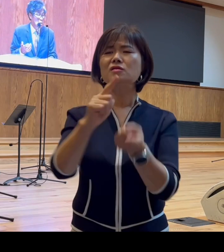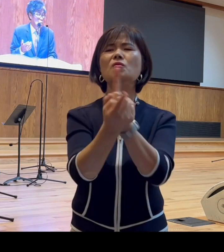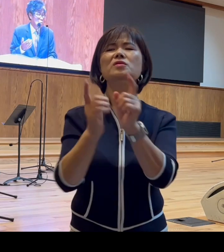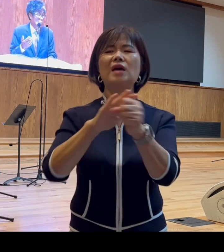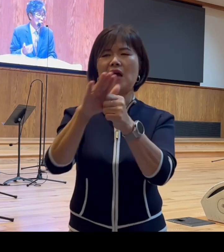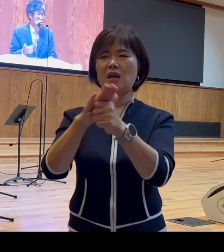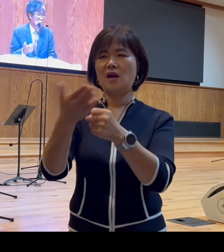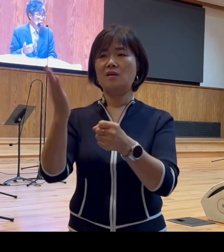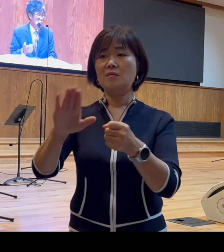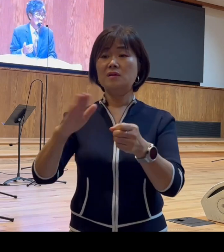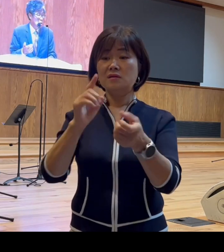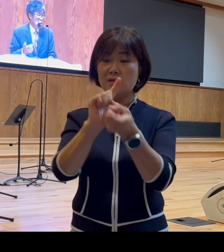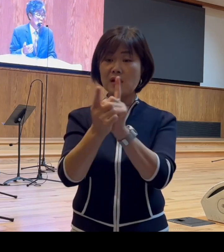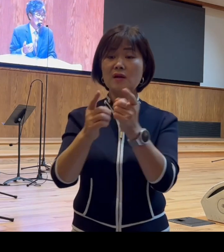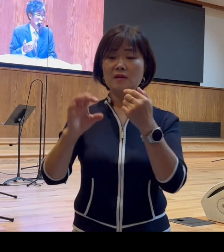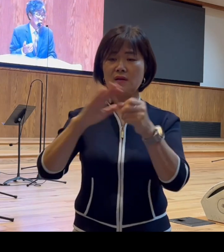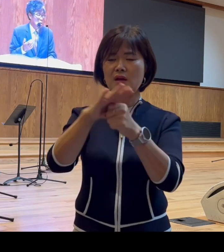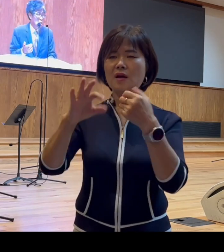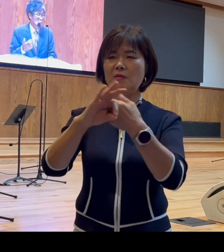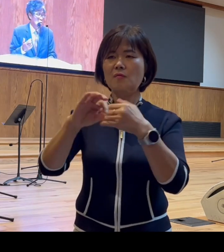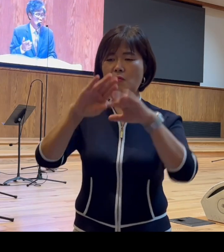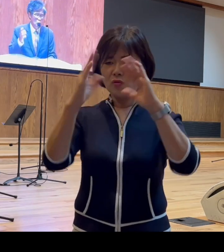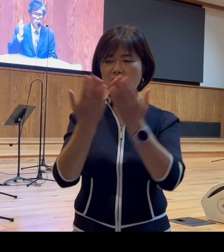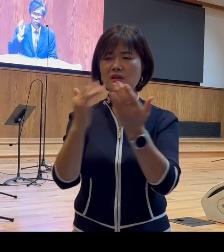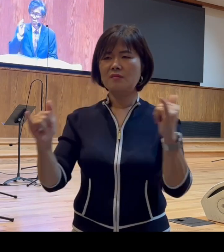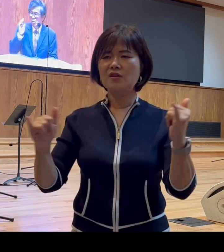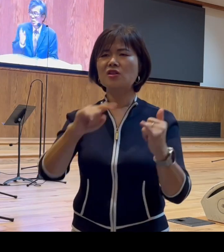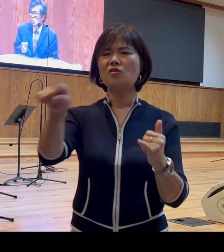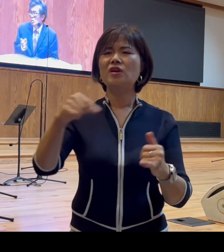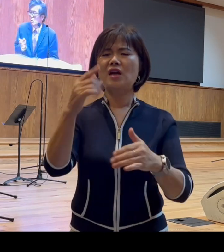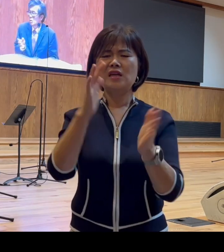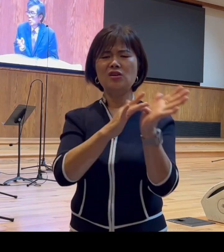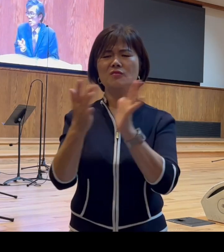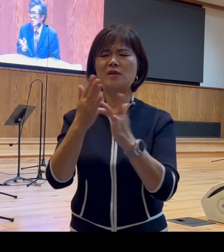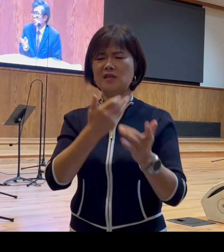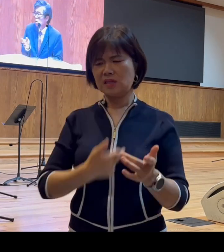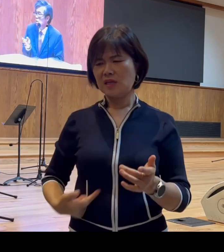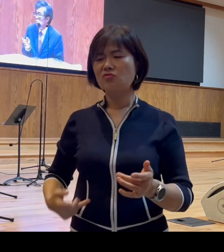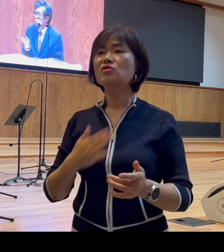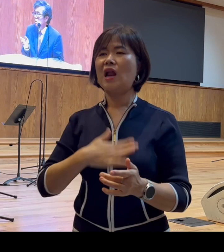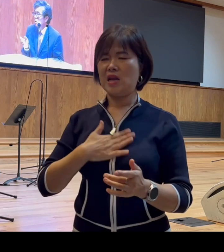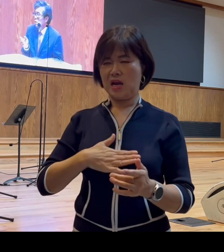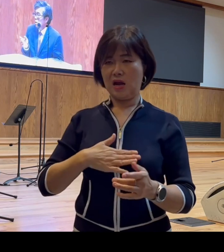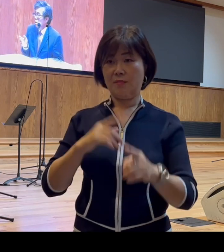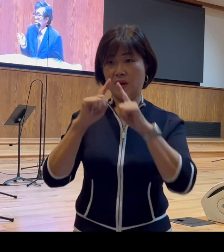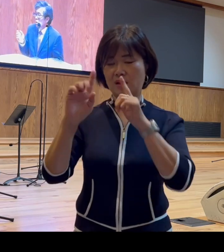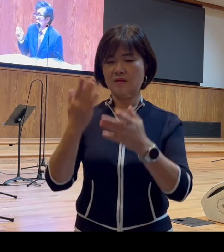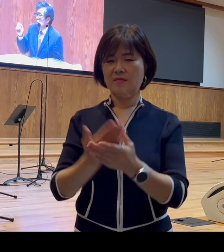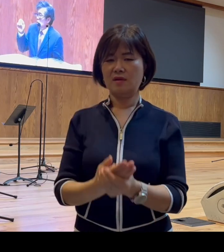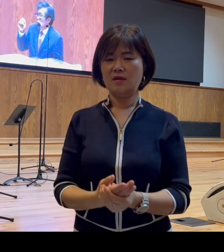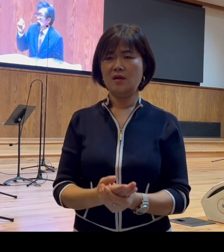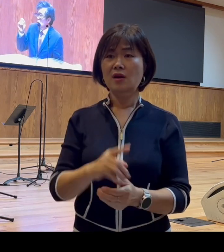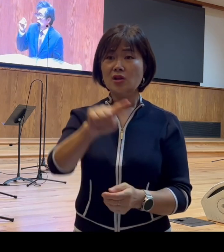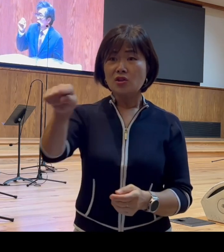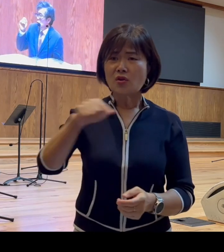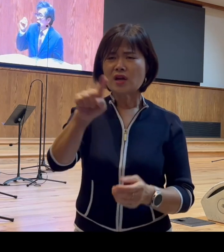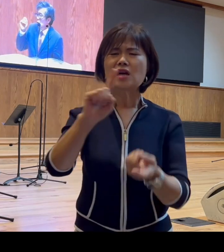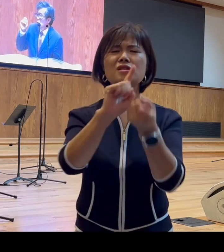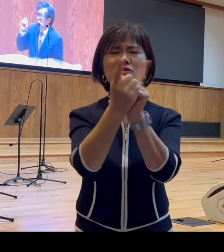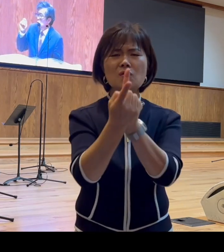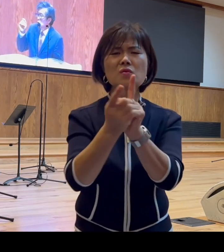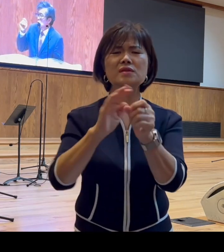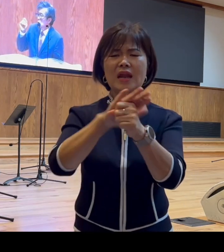사랑하면 이로써 모든 사람이 너희가 내 제자. 저는 어디에 마음이 가냐 하면, 너희가